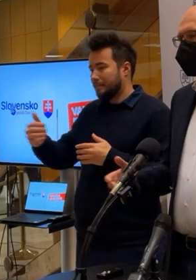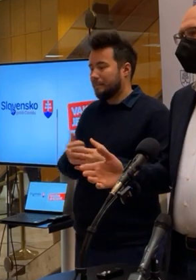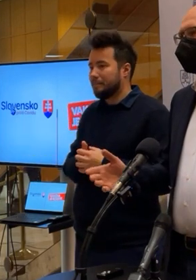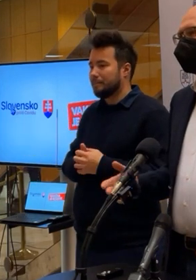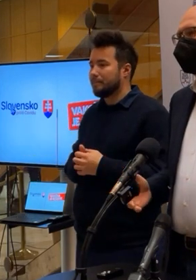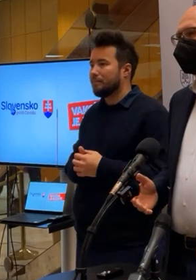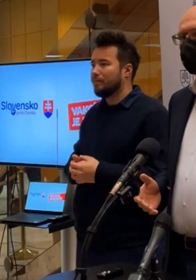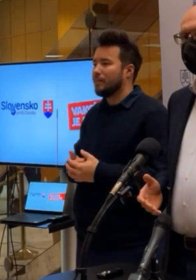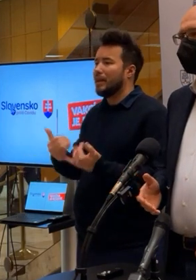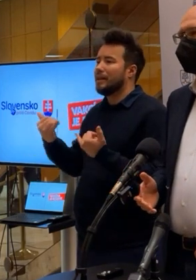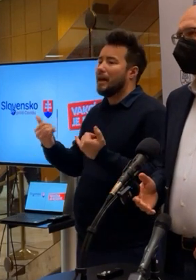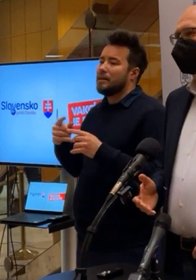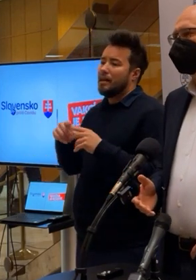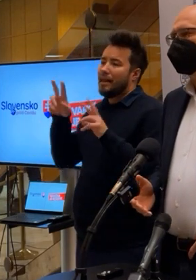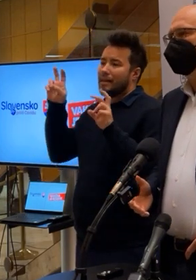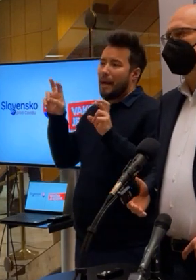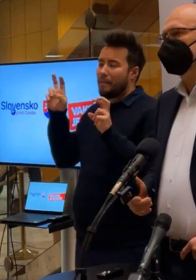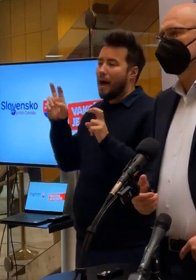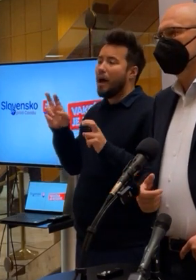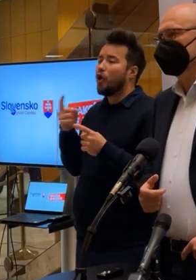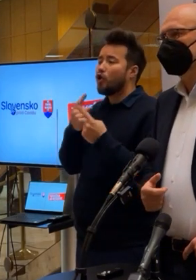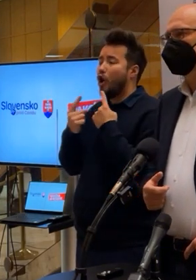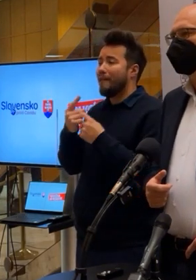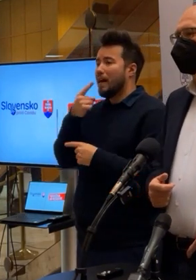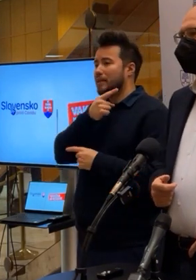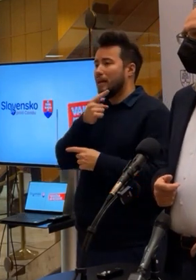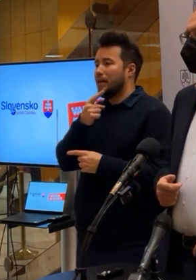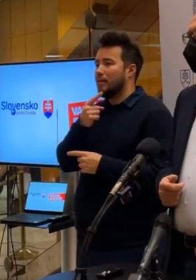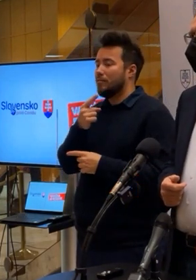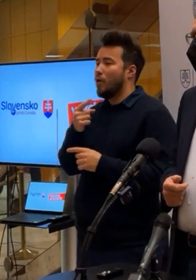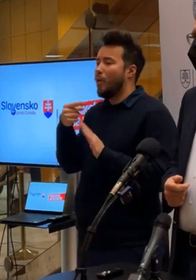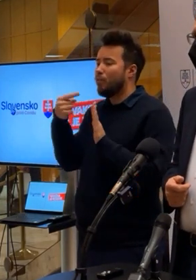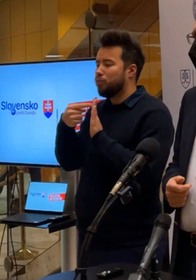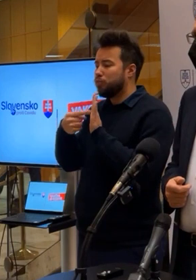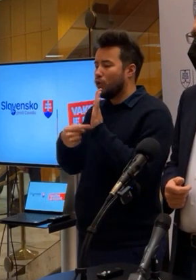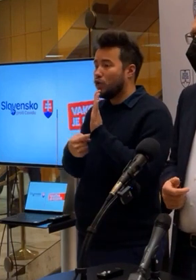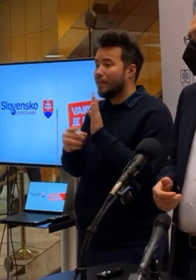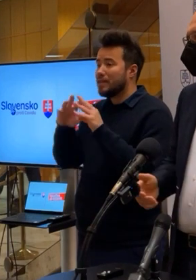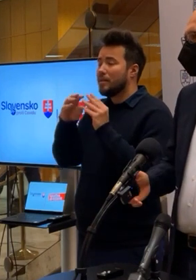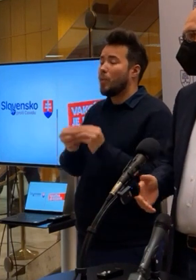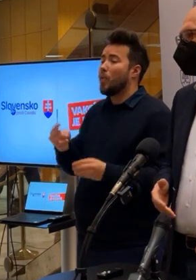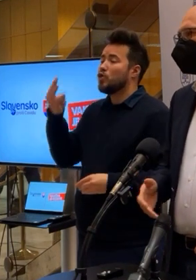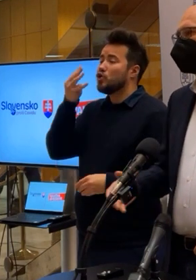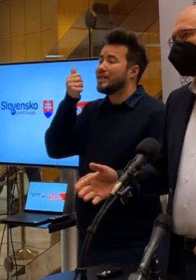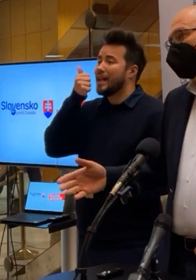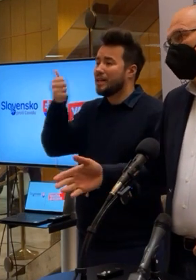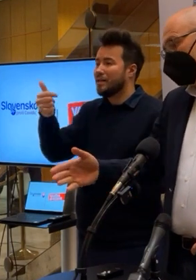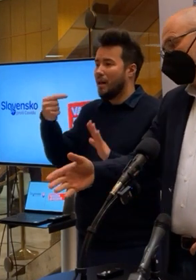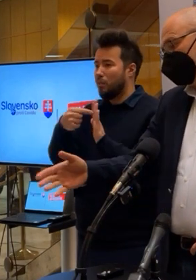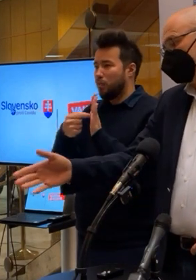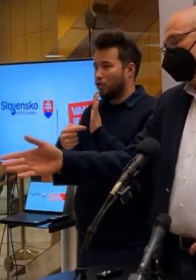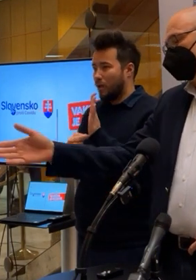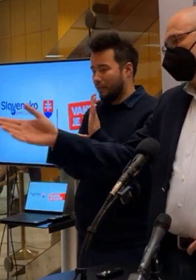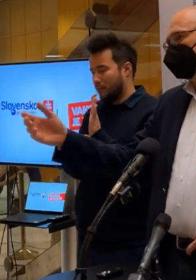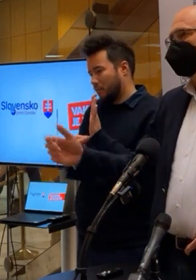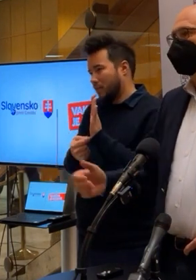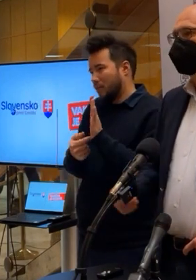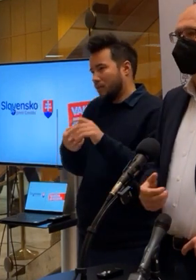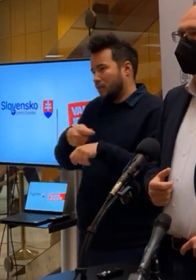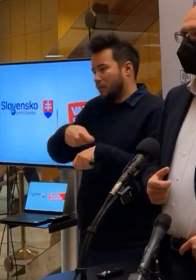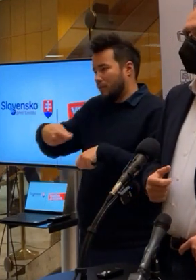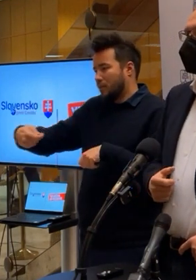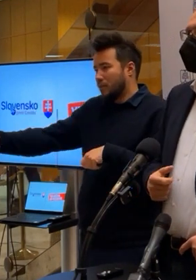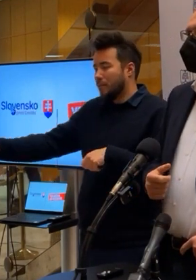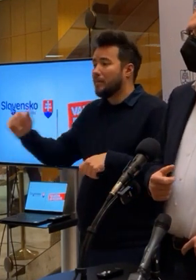týka tej dĺžky rokovania, tak mali sme dnes neuveriteľný počet bodov, 41, tak to chvíľku trvá. A áno, pri niektorých